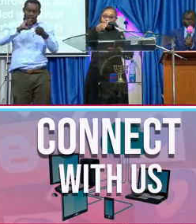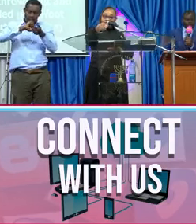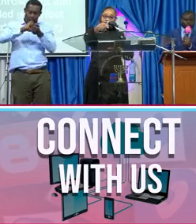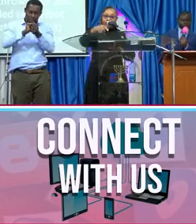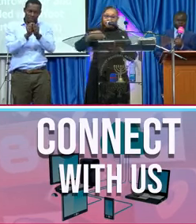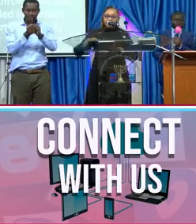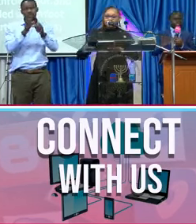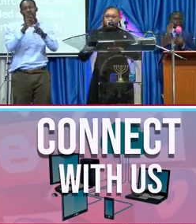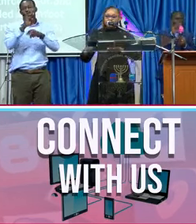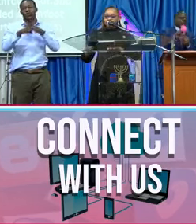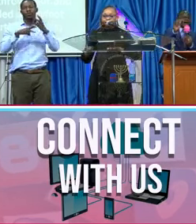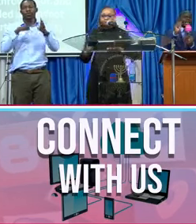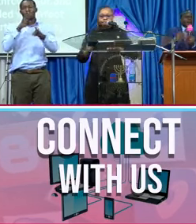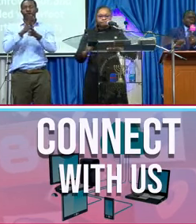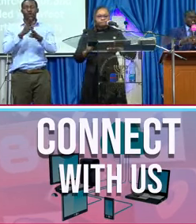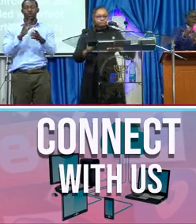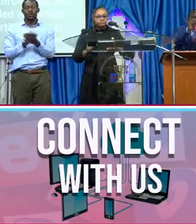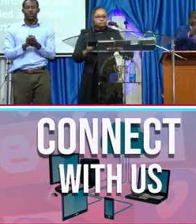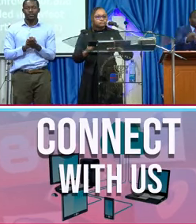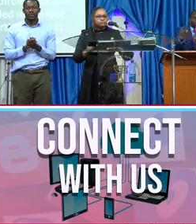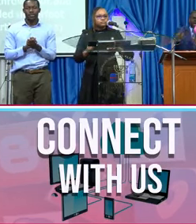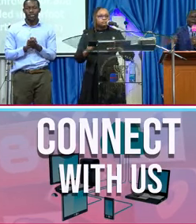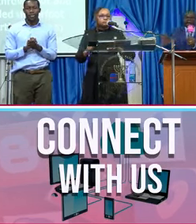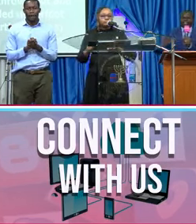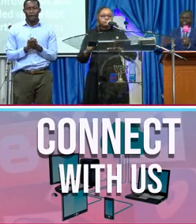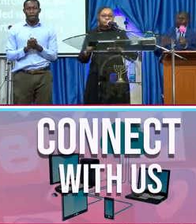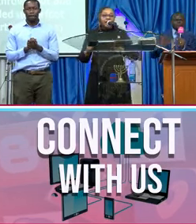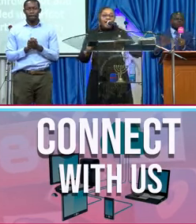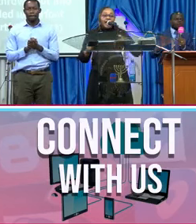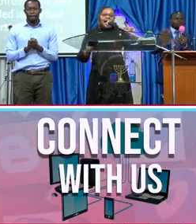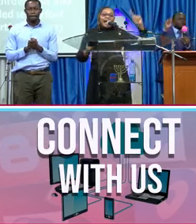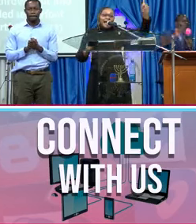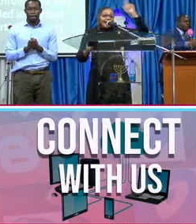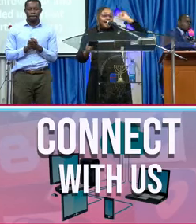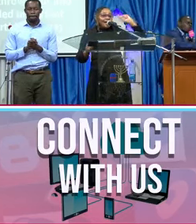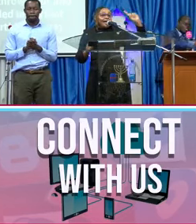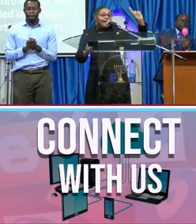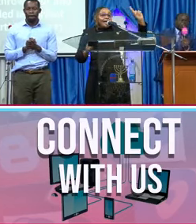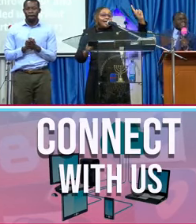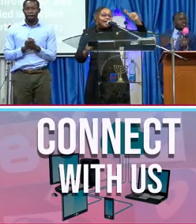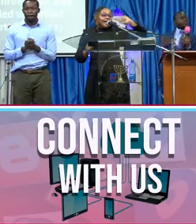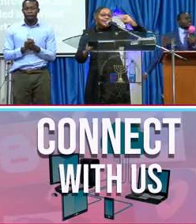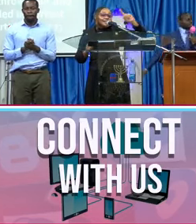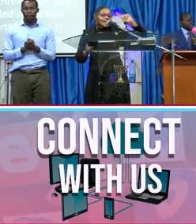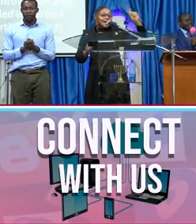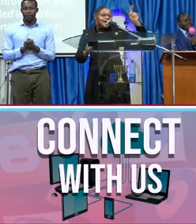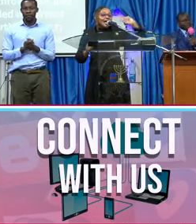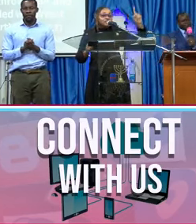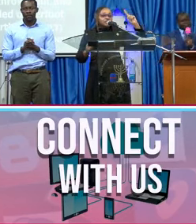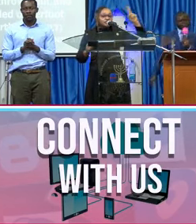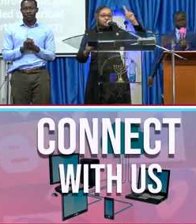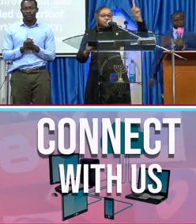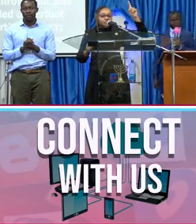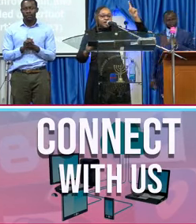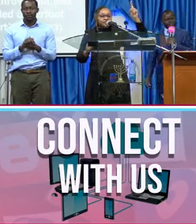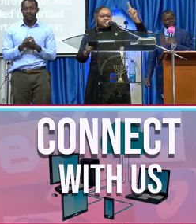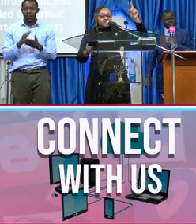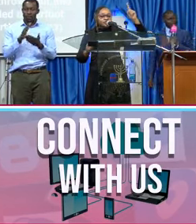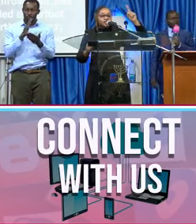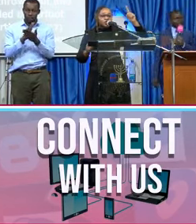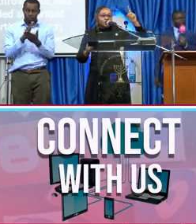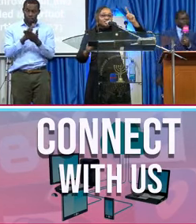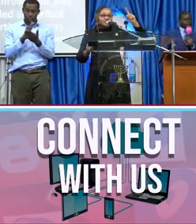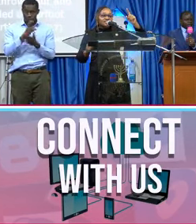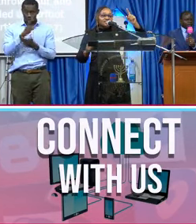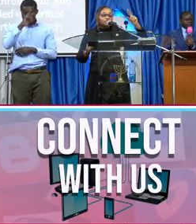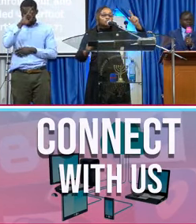that place where we are in. Tukifika mahali popote ambapo tunafika hapa katika ulimwengu, tunafaa kufukuza vielelezo. And it is this very reason